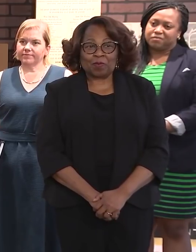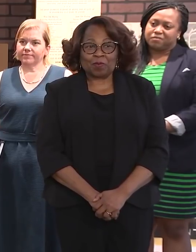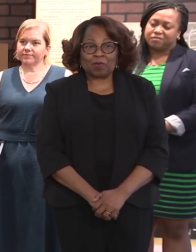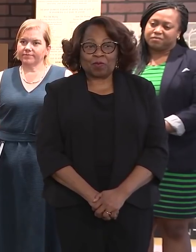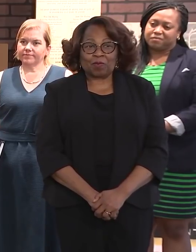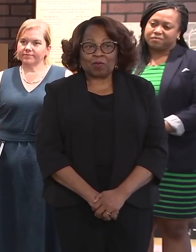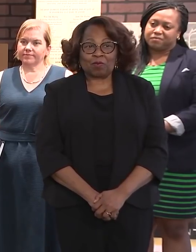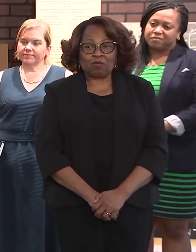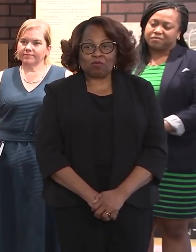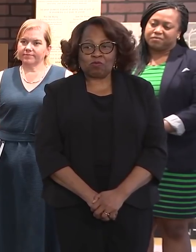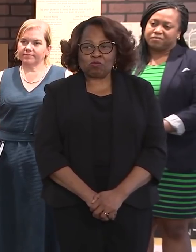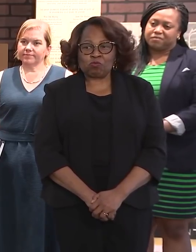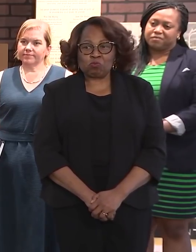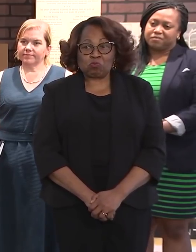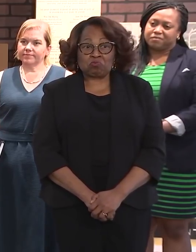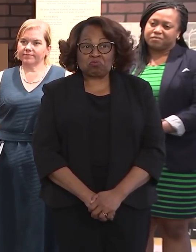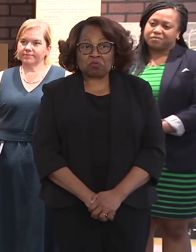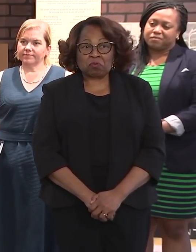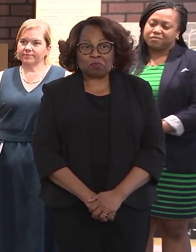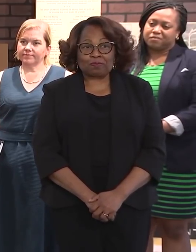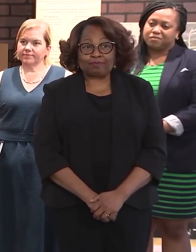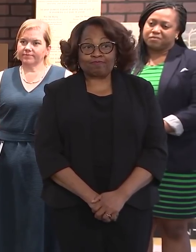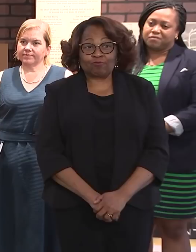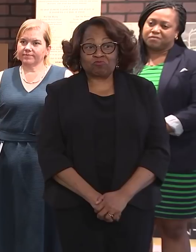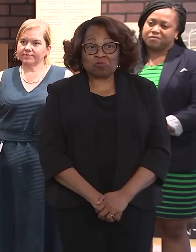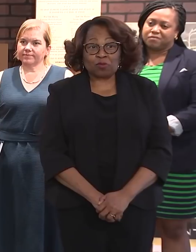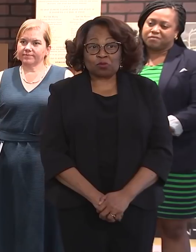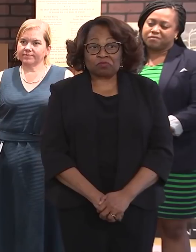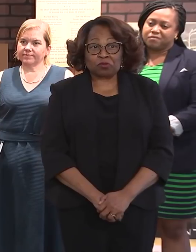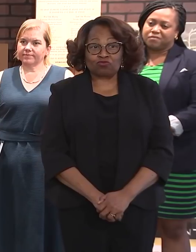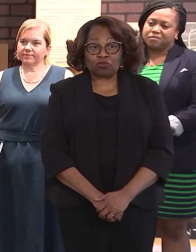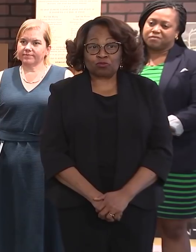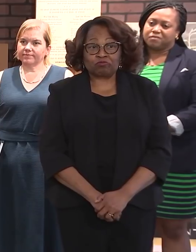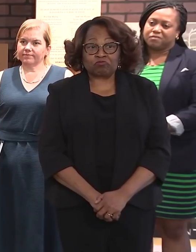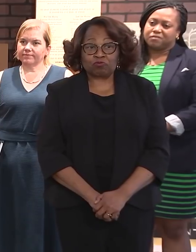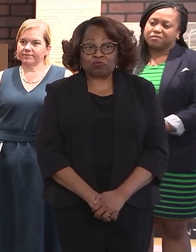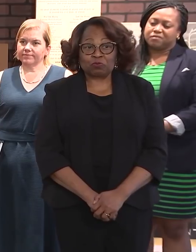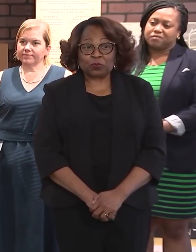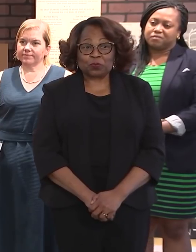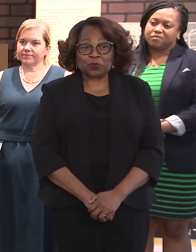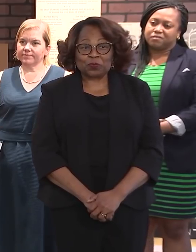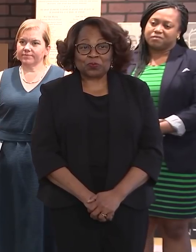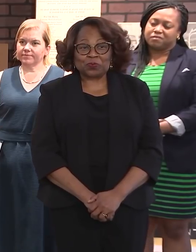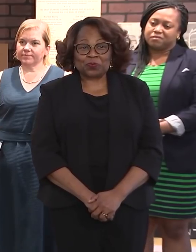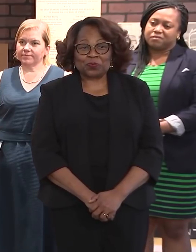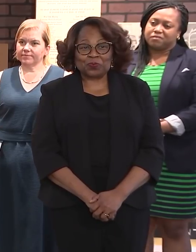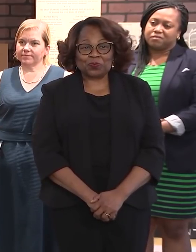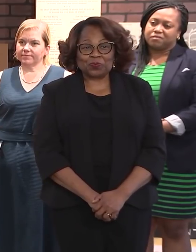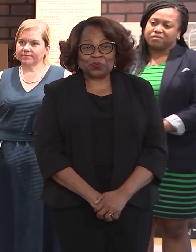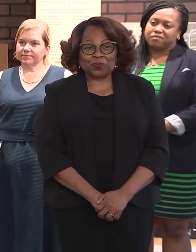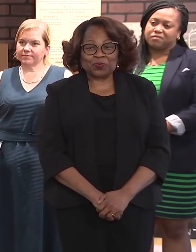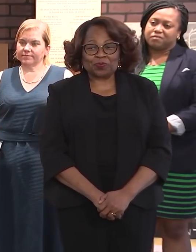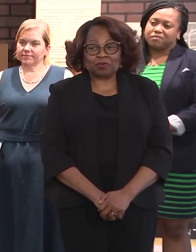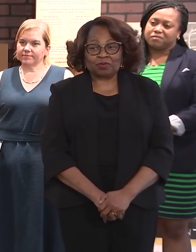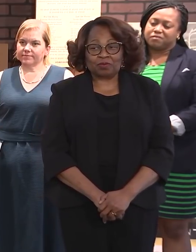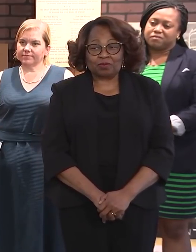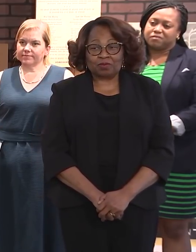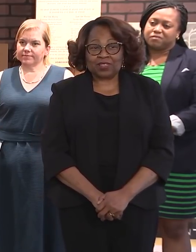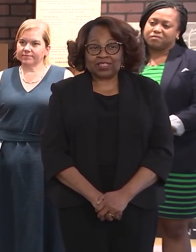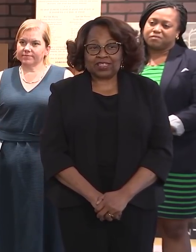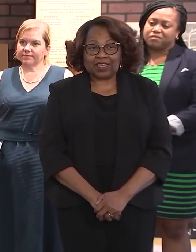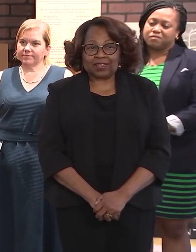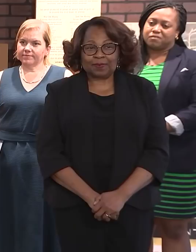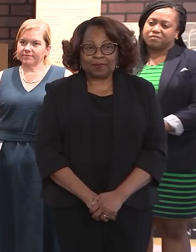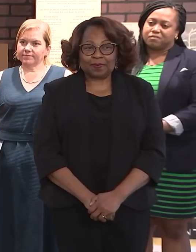Salud Pública se une con líderes de la ciudad y comunidad para anunciar una proclamación que declara el